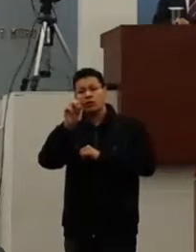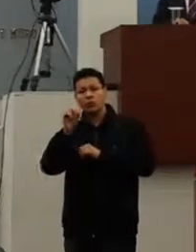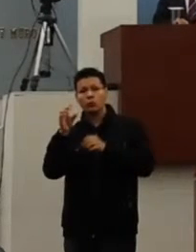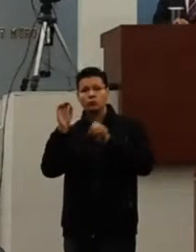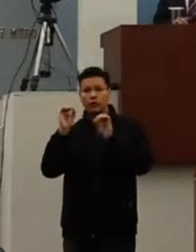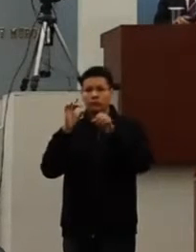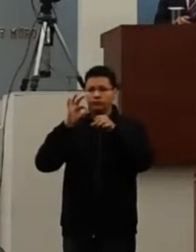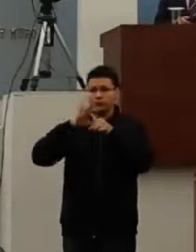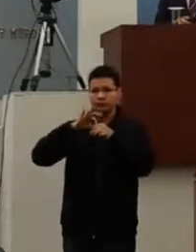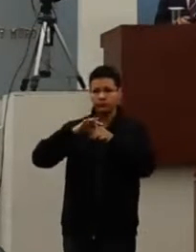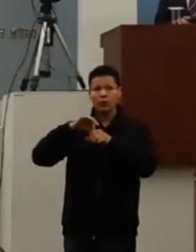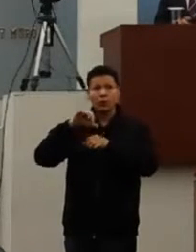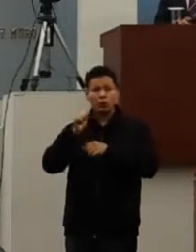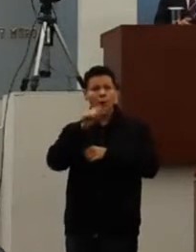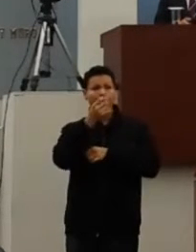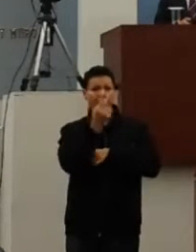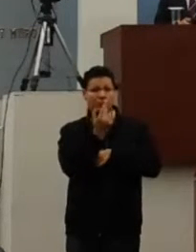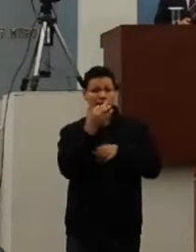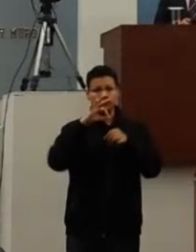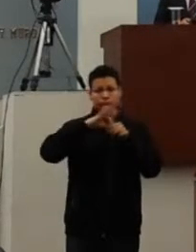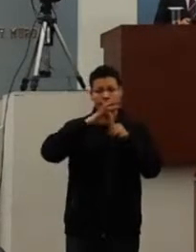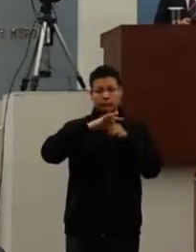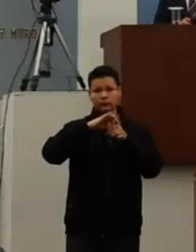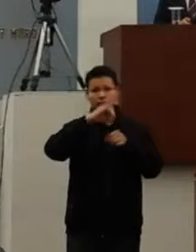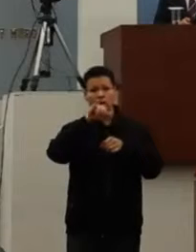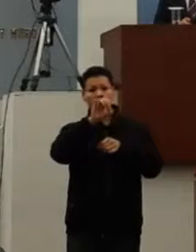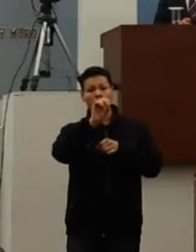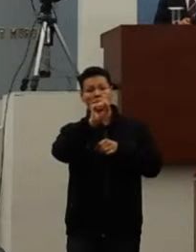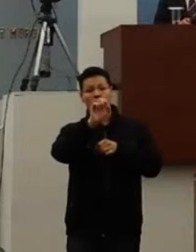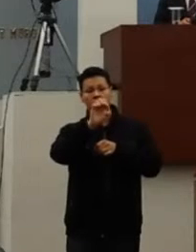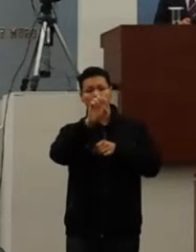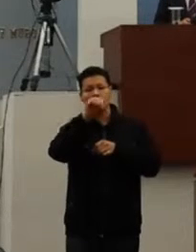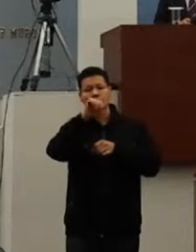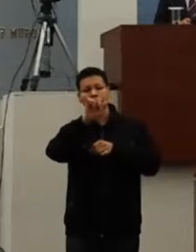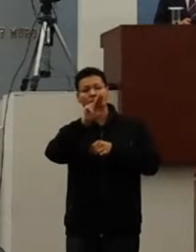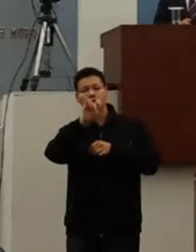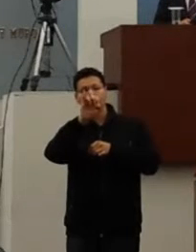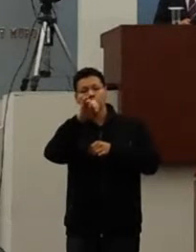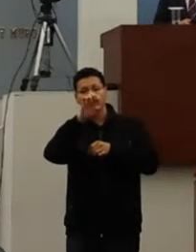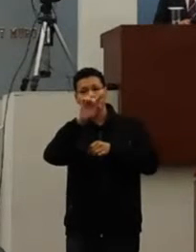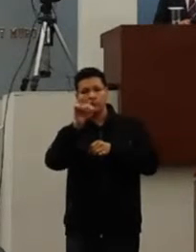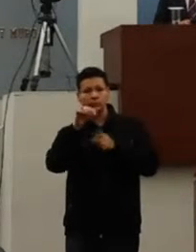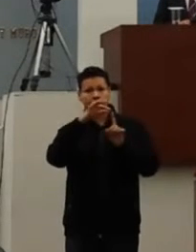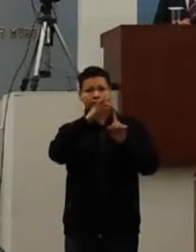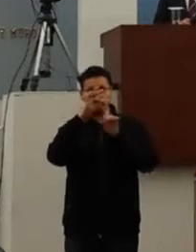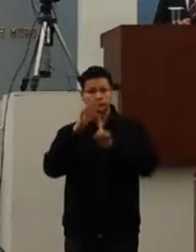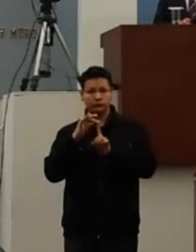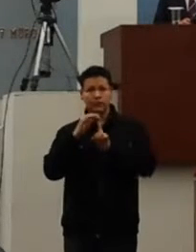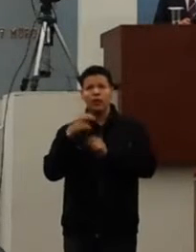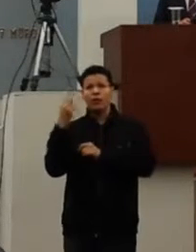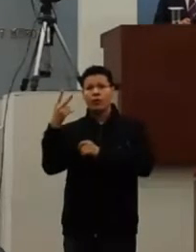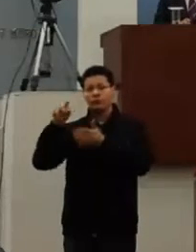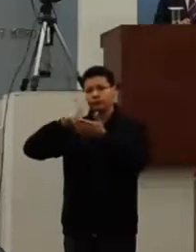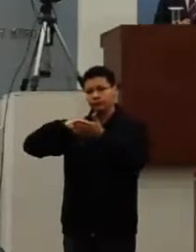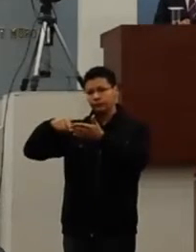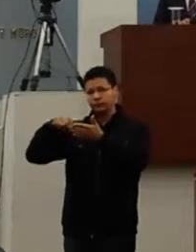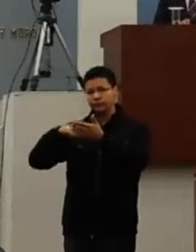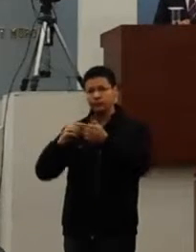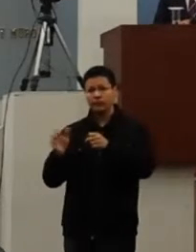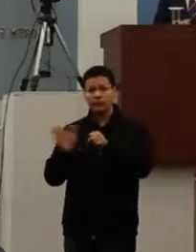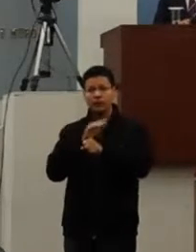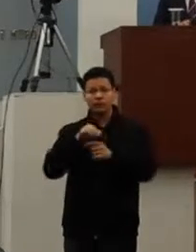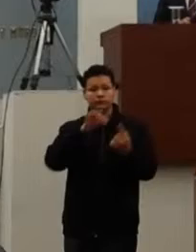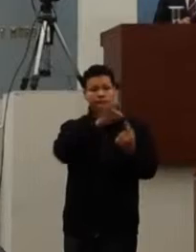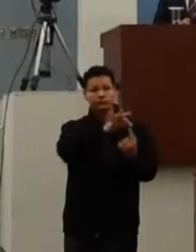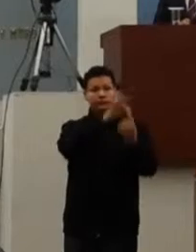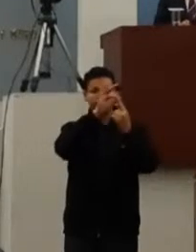25 votos a favor de josé de jesús martínez floreros dos votos duros por tanto